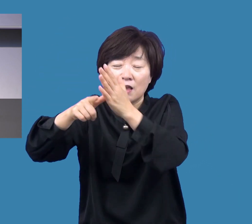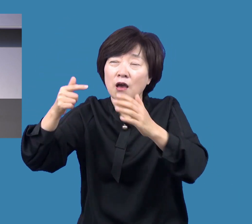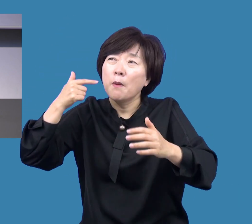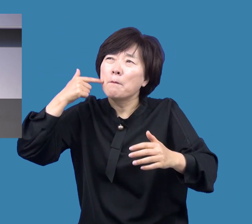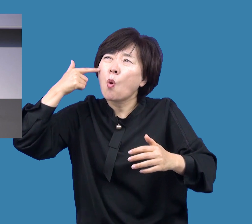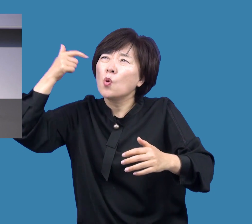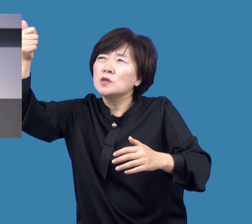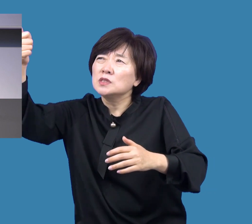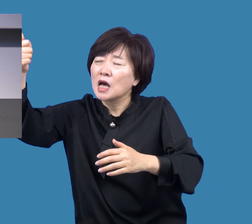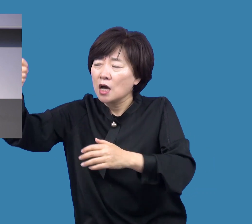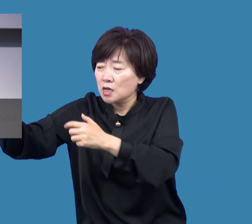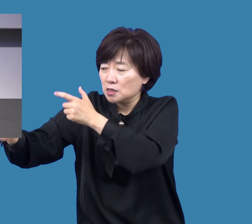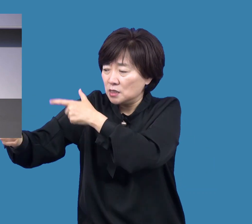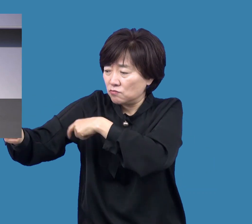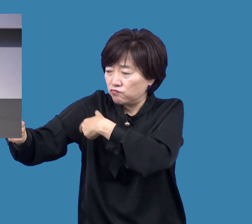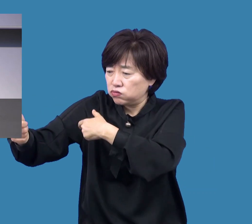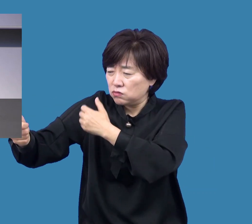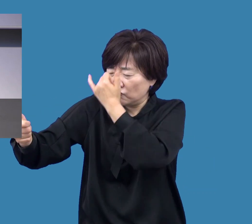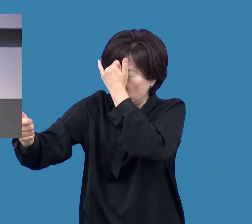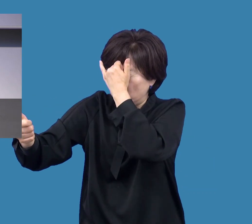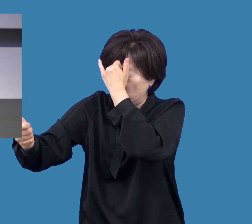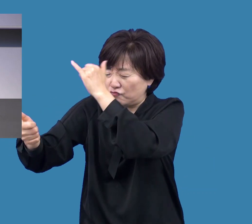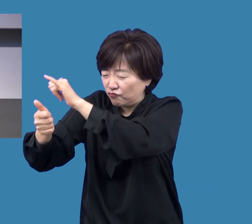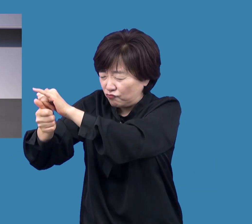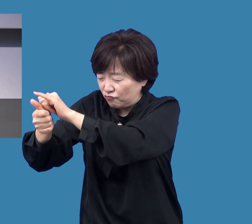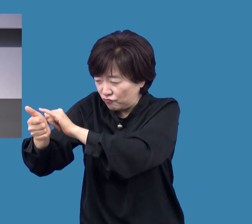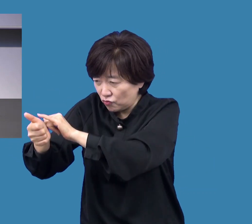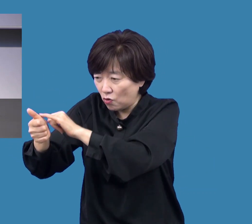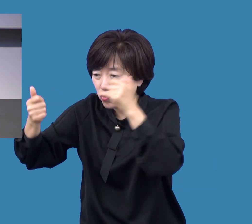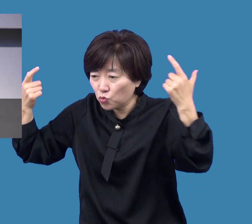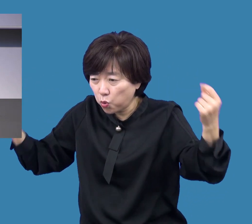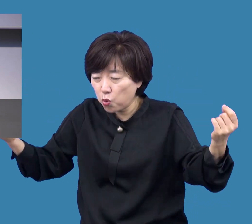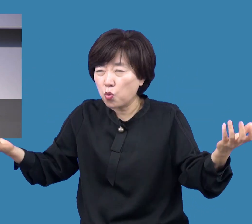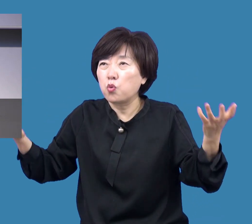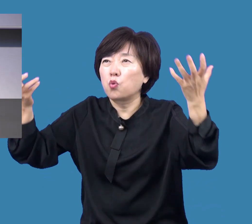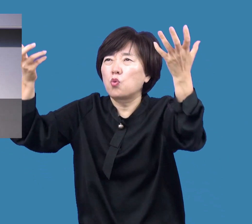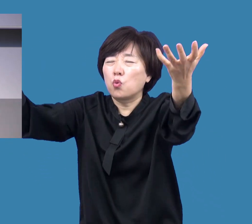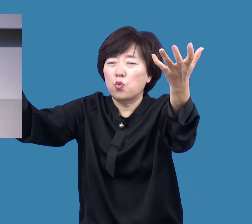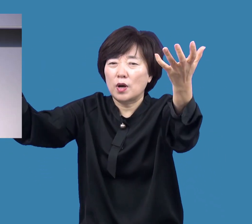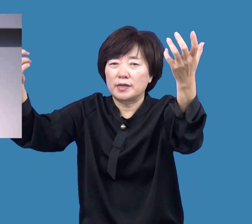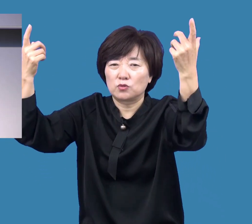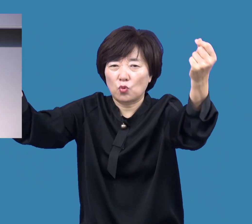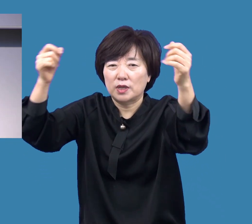목사가 목사 직분으로 충성을 다한 것과 당연히 같은 상급을 받을 거라고 믿습니다.